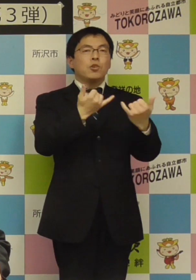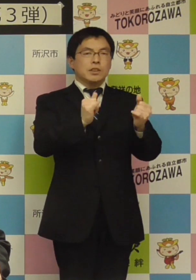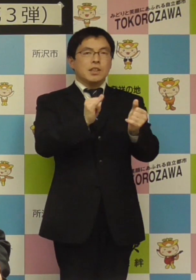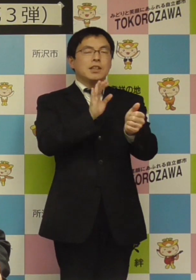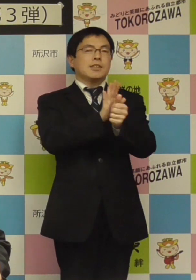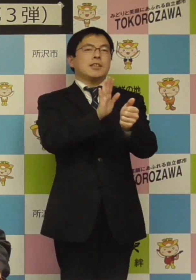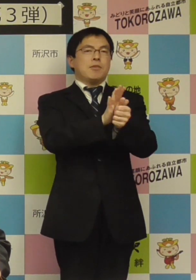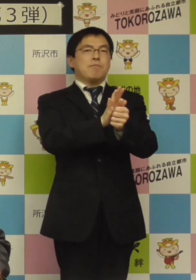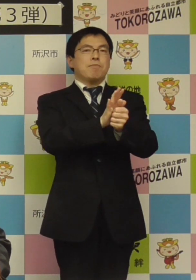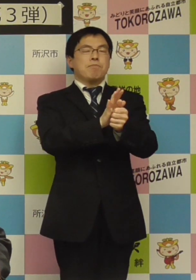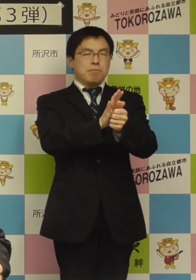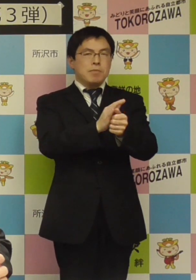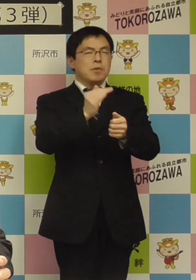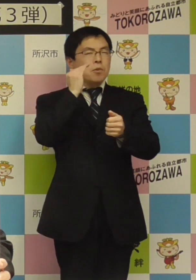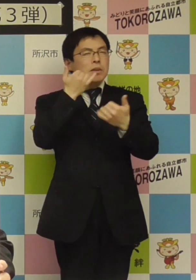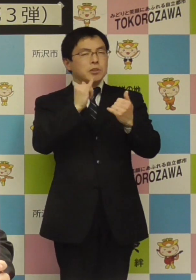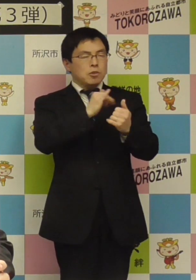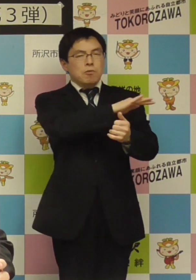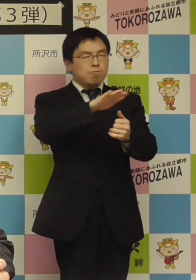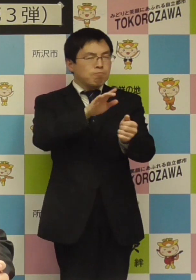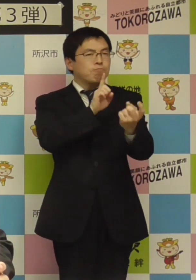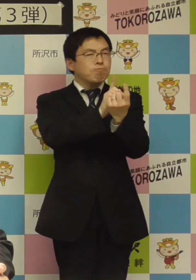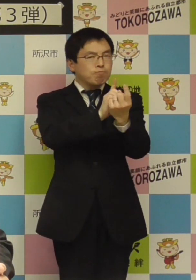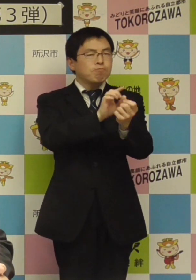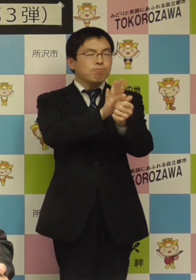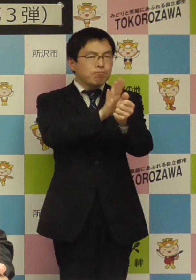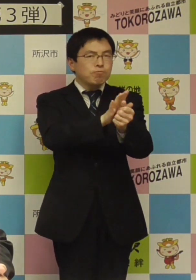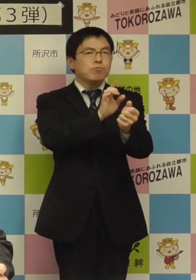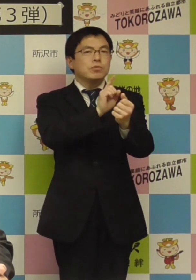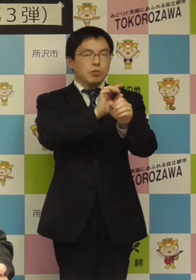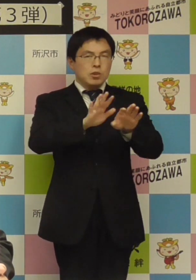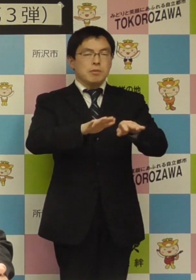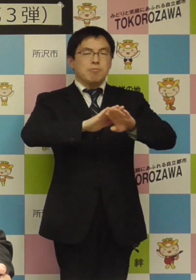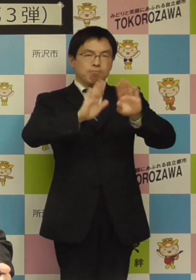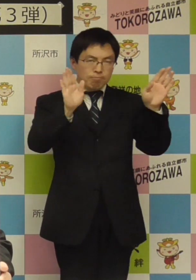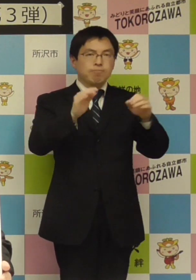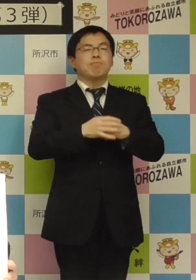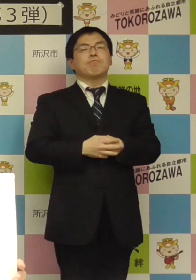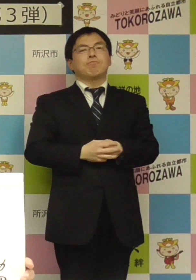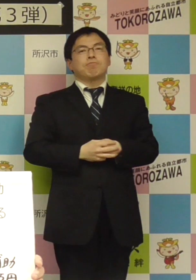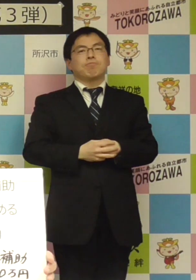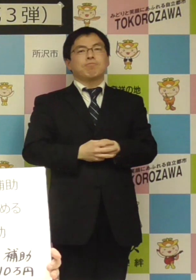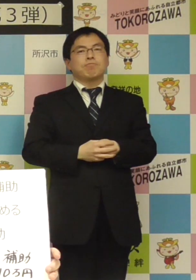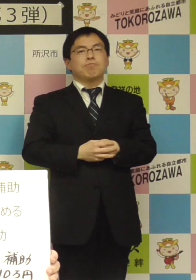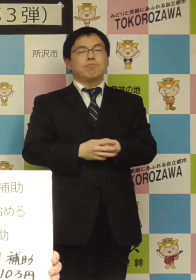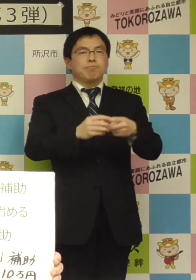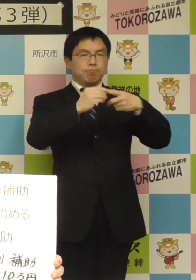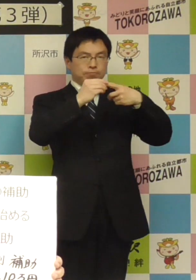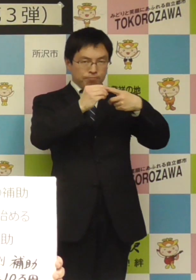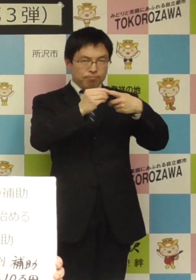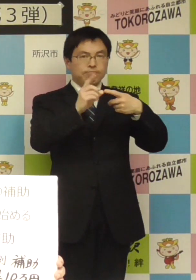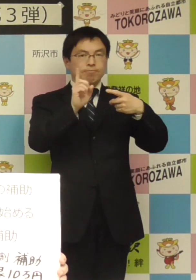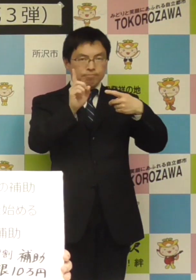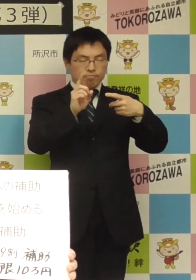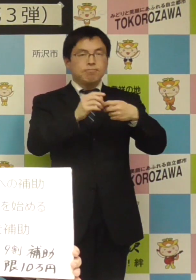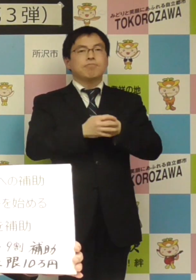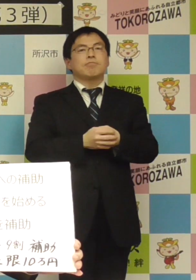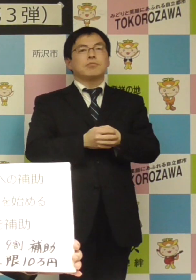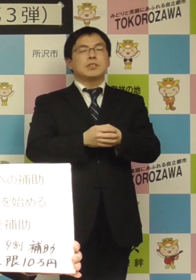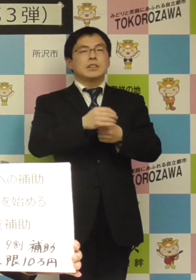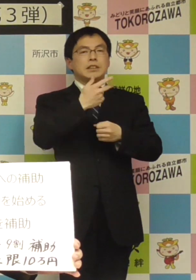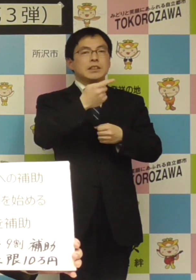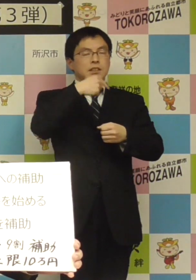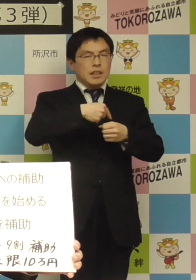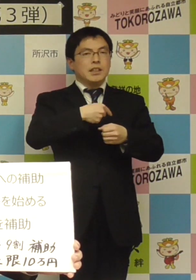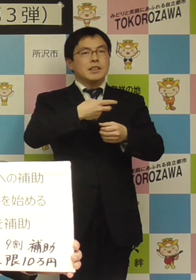援、困っている人たちの支援策を始めました。一つは市